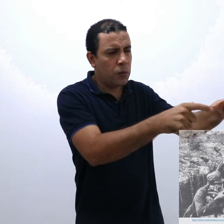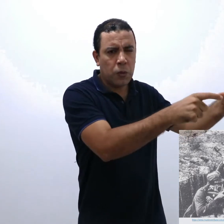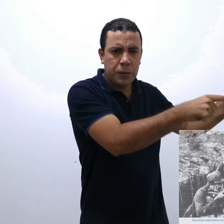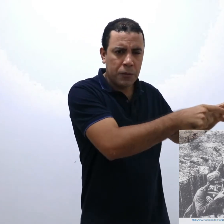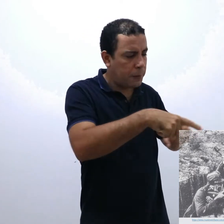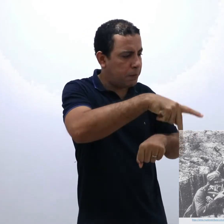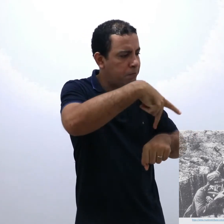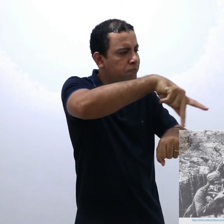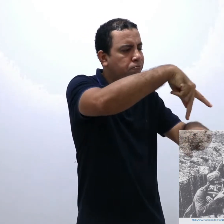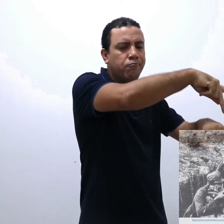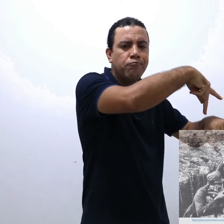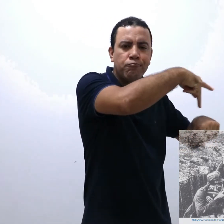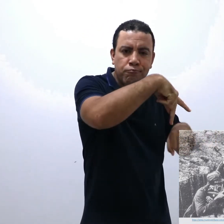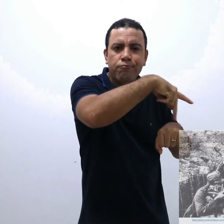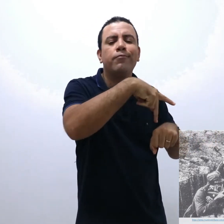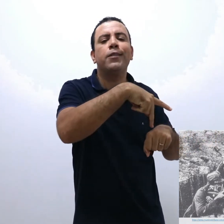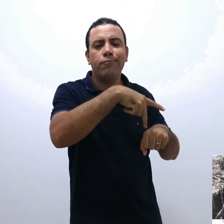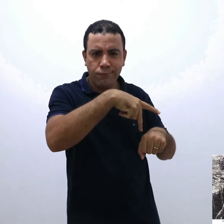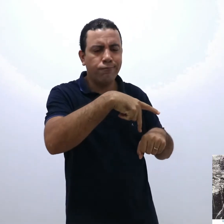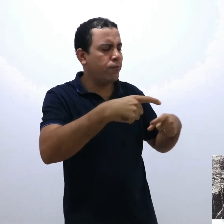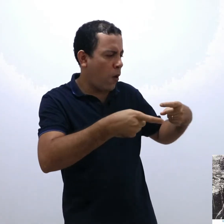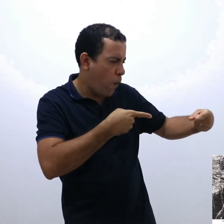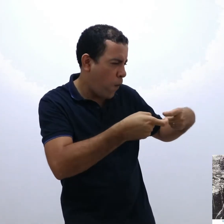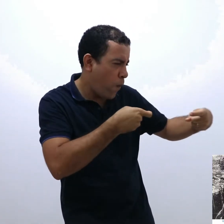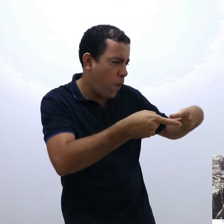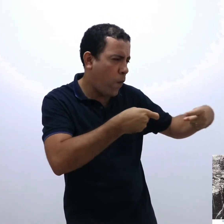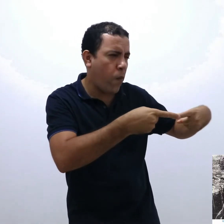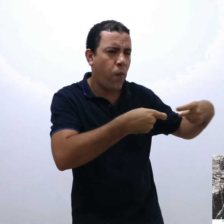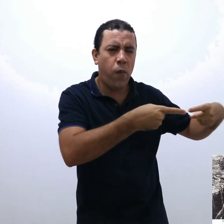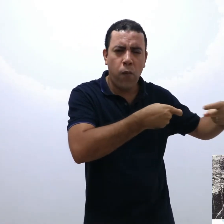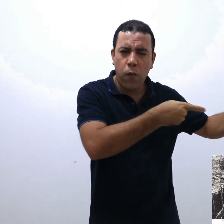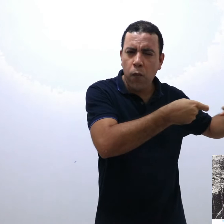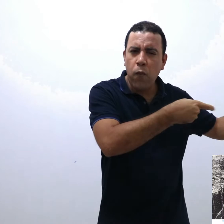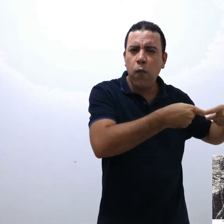Diversos países, várias localidades, eles se envolveram numa guerra muito intensa.